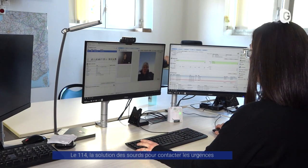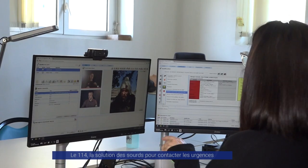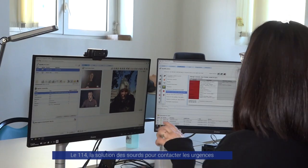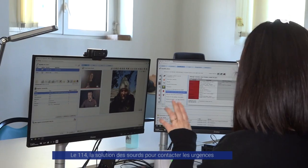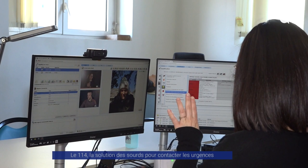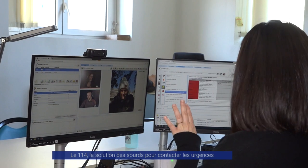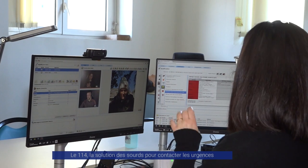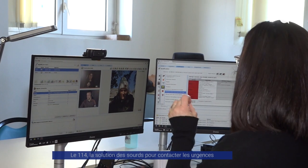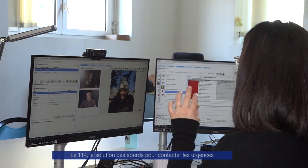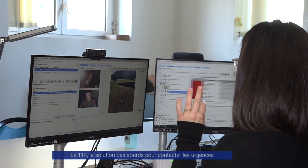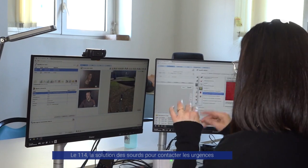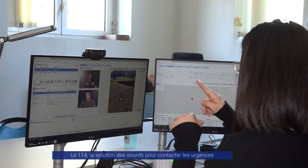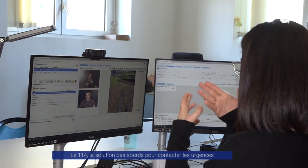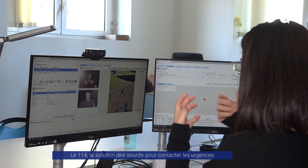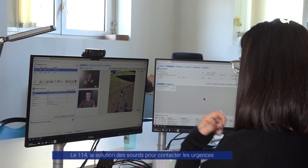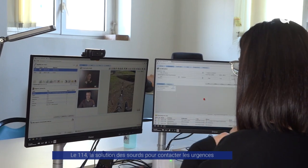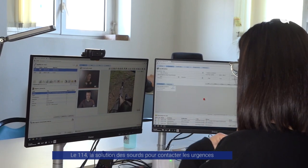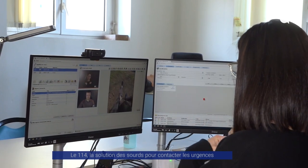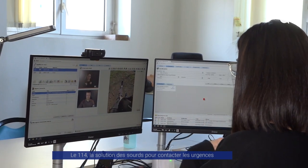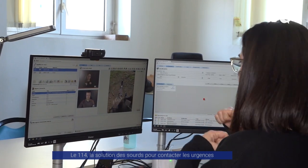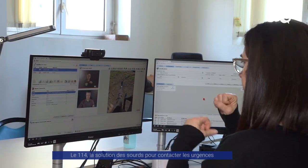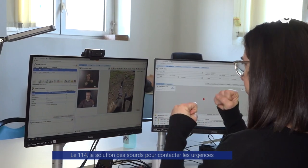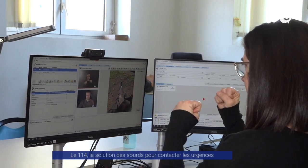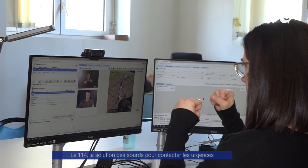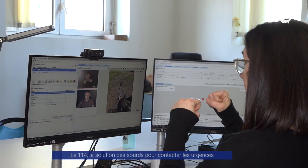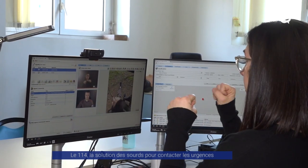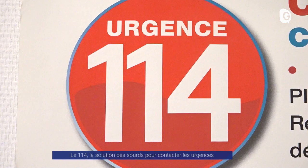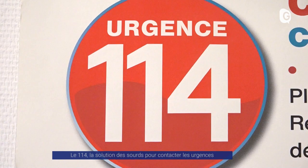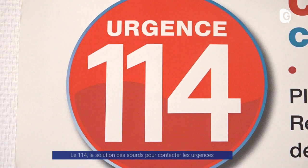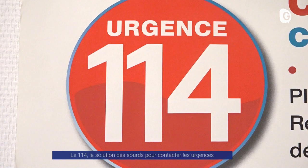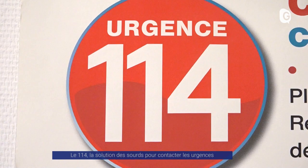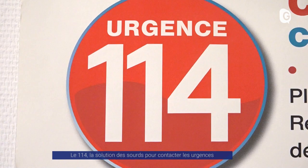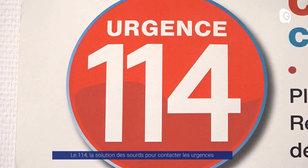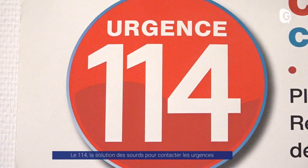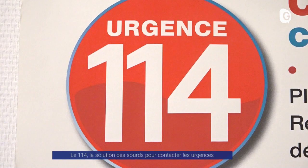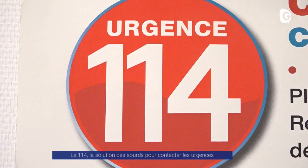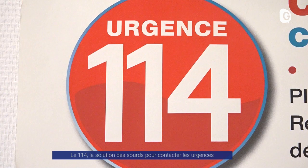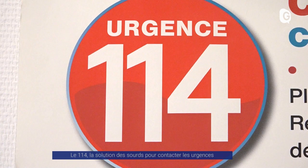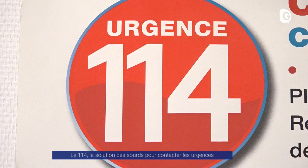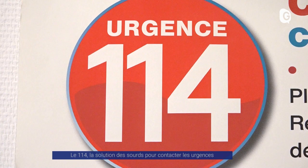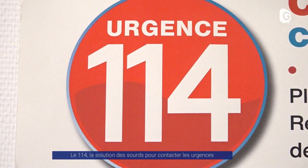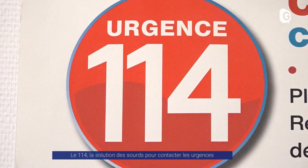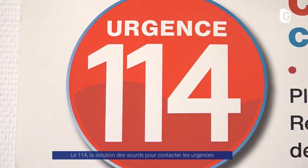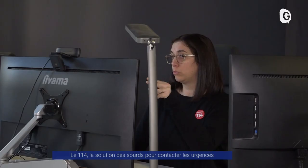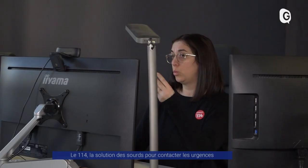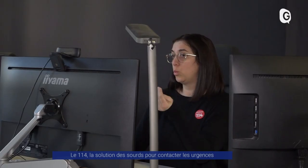Oui bonjour, c'est le 114 numéro d'urgence pour les sourds. Créé en 2011, le 114 est un service gratuit,